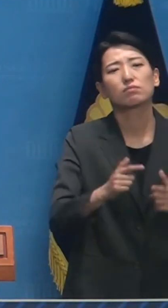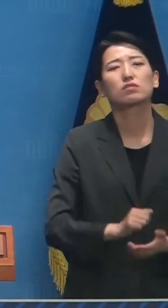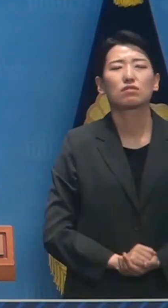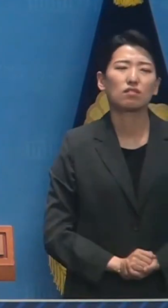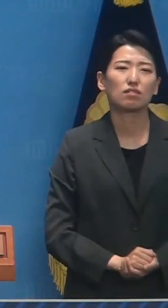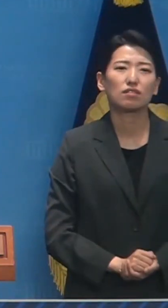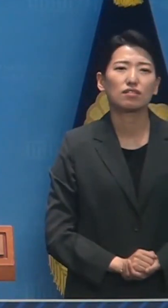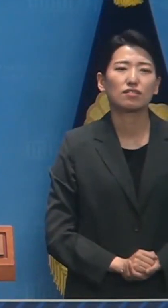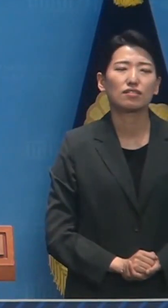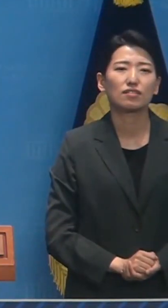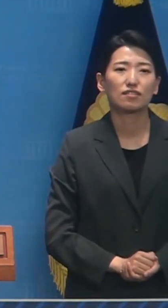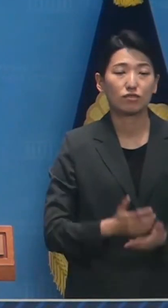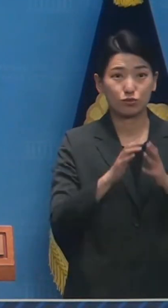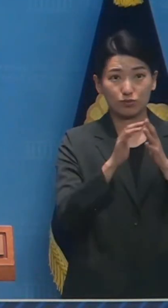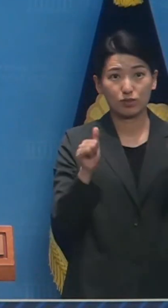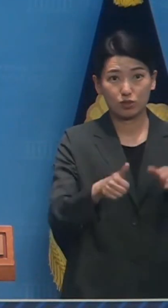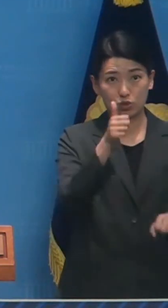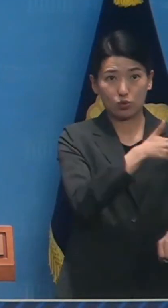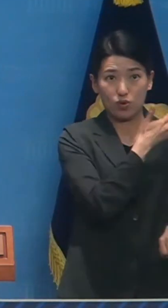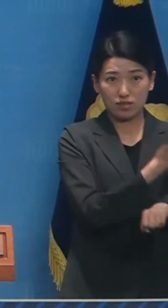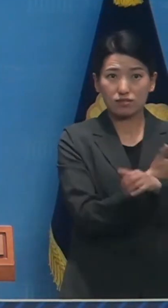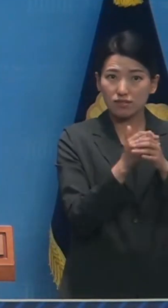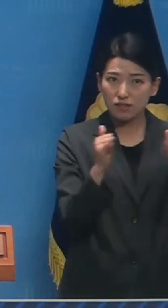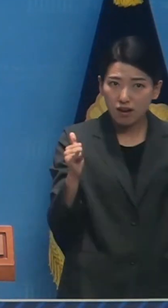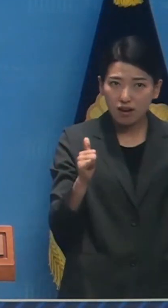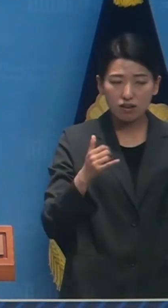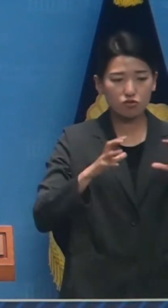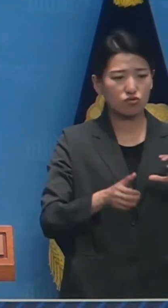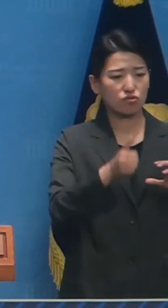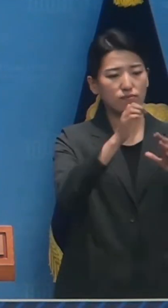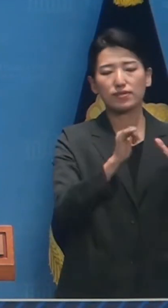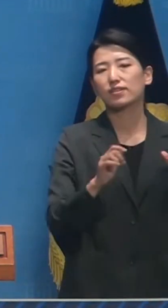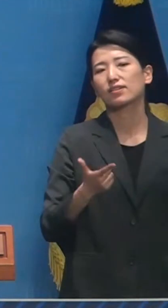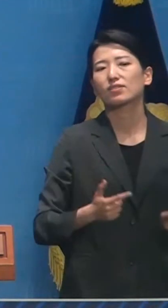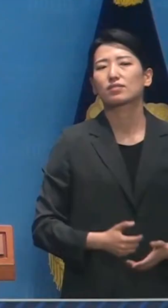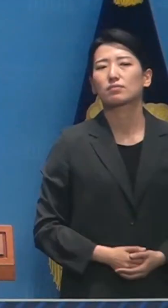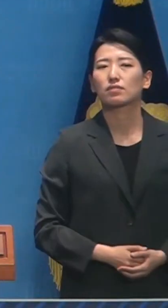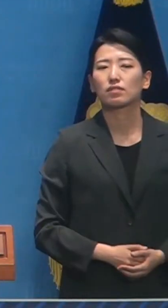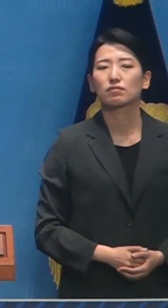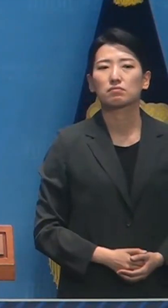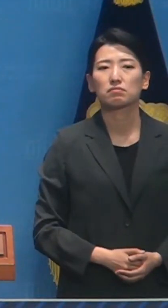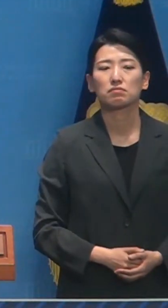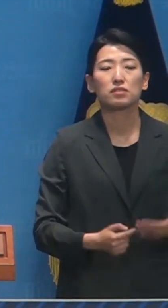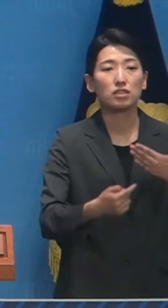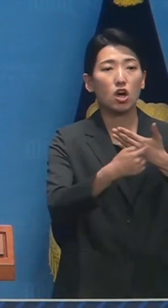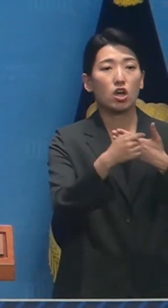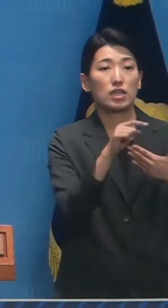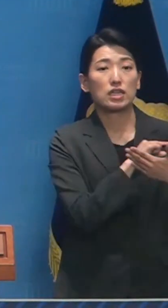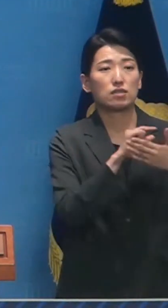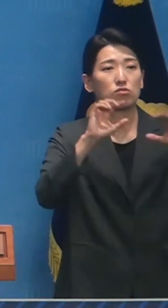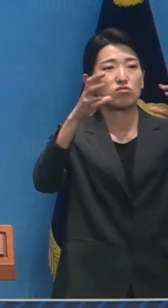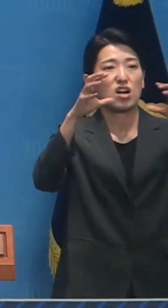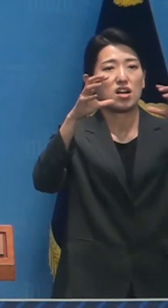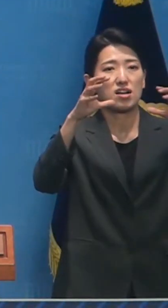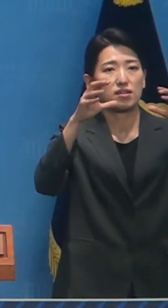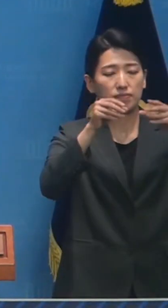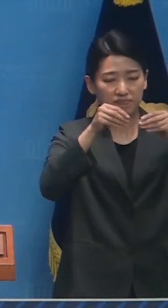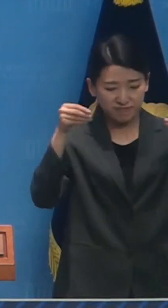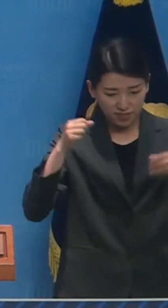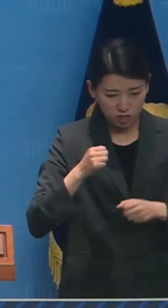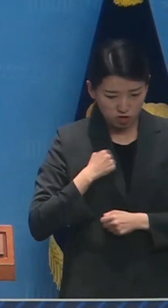주권자인 국민은 대한민국의 주체가 아니었습니다. 그저 국가라는 이름을 내세운